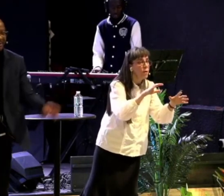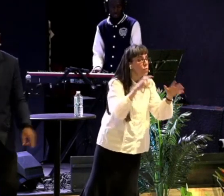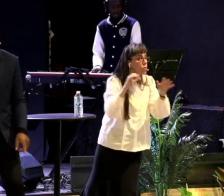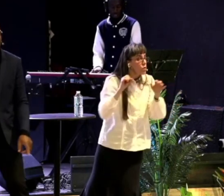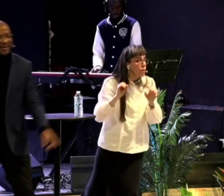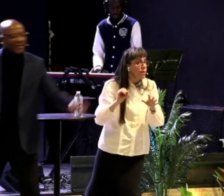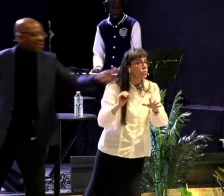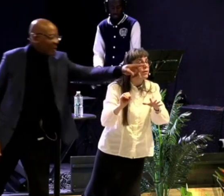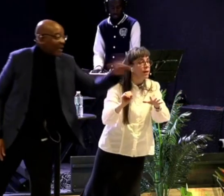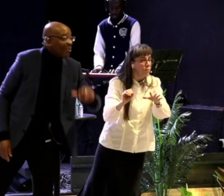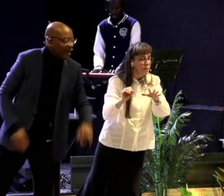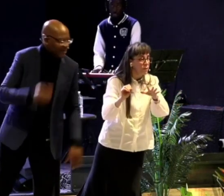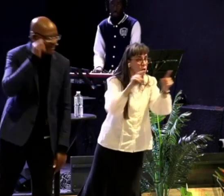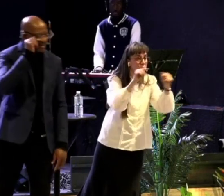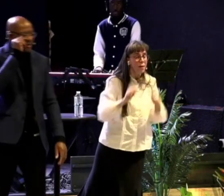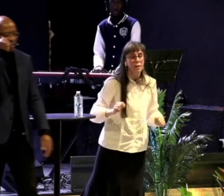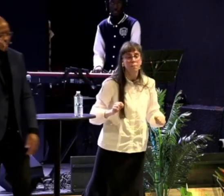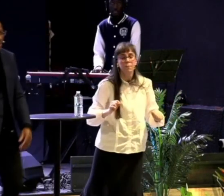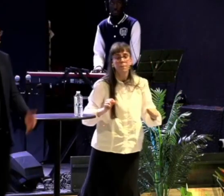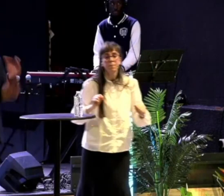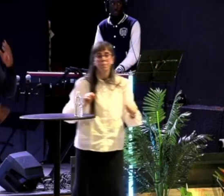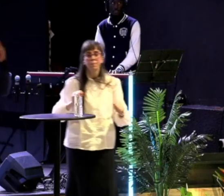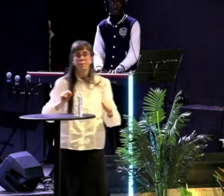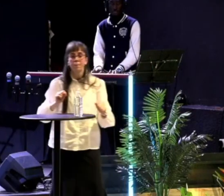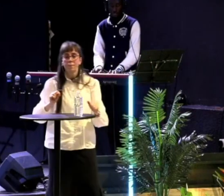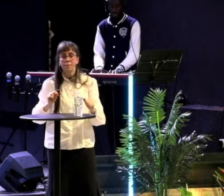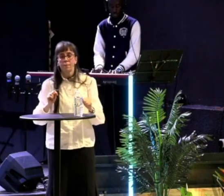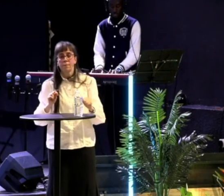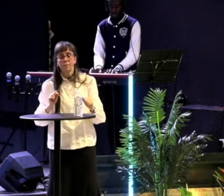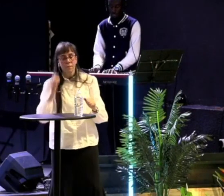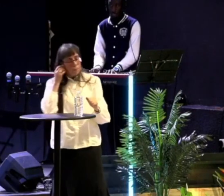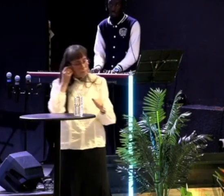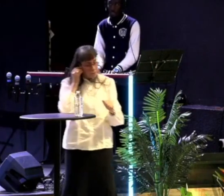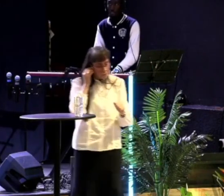salut. Toi et moi, oh mon Dieu.